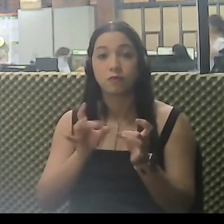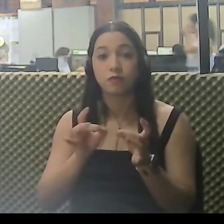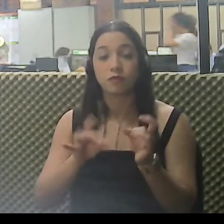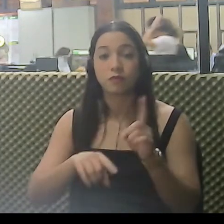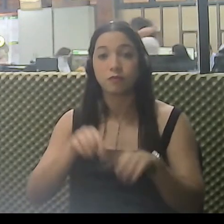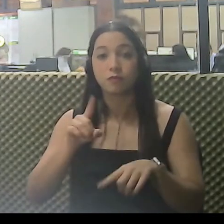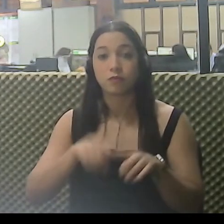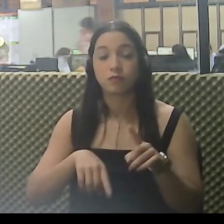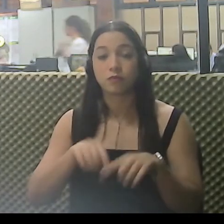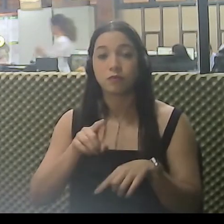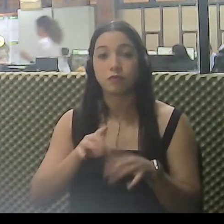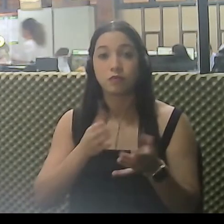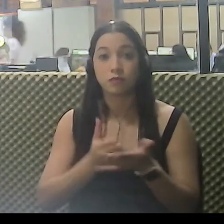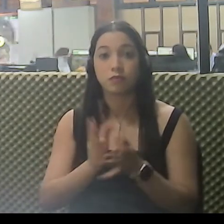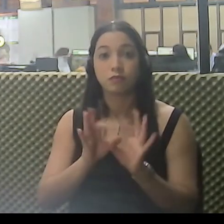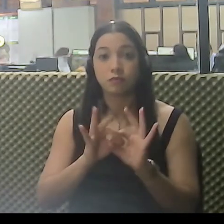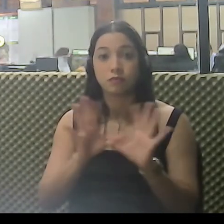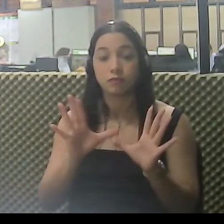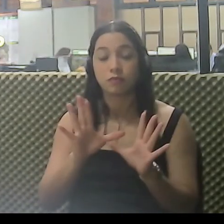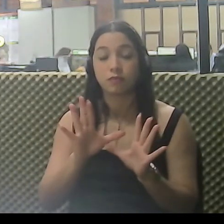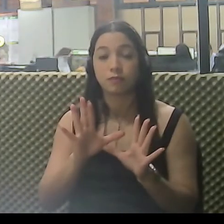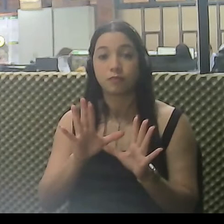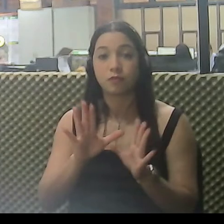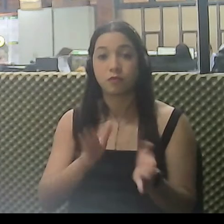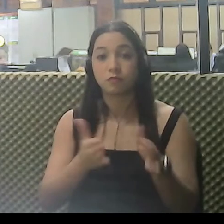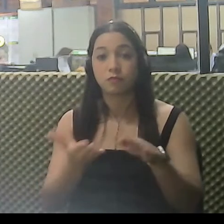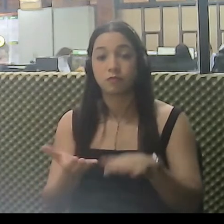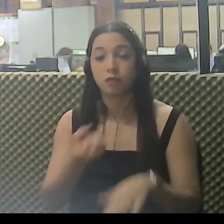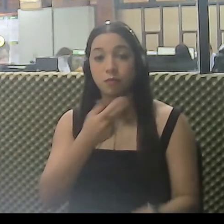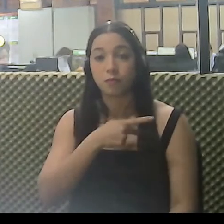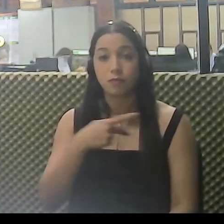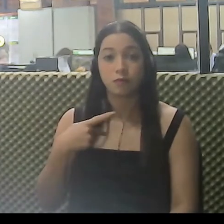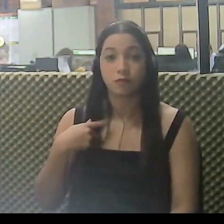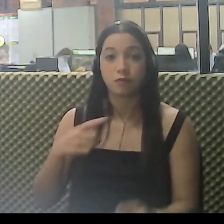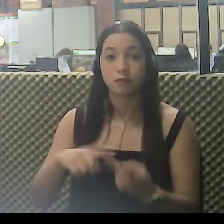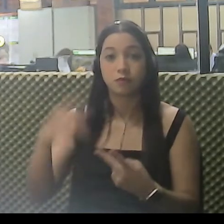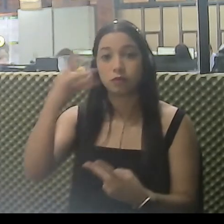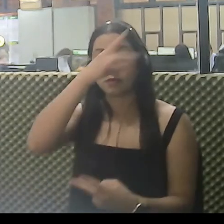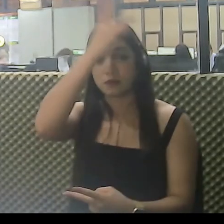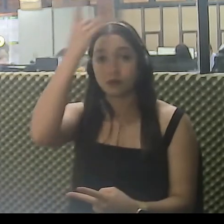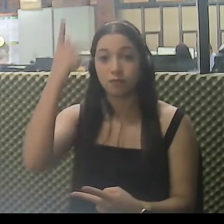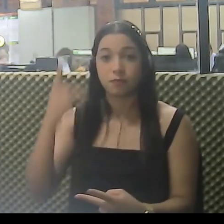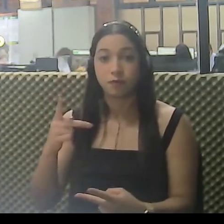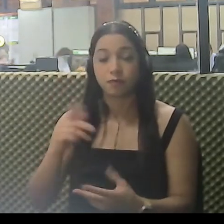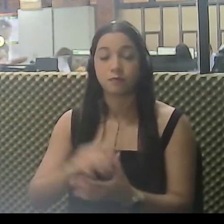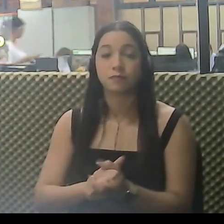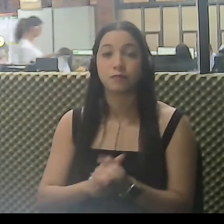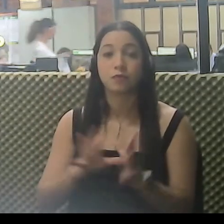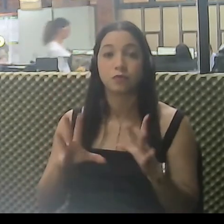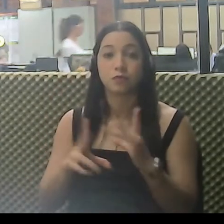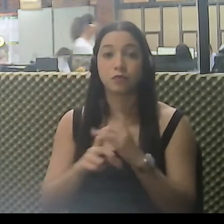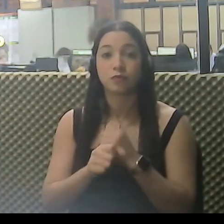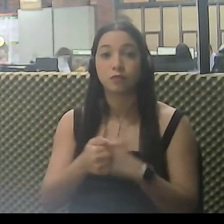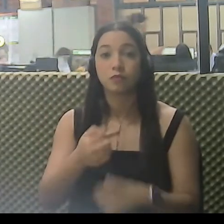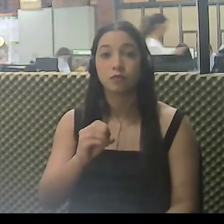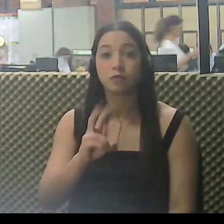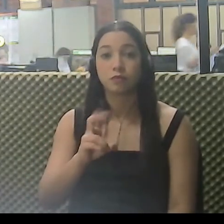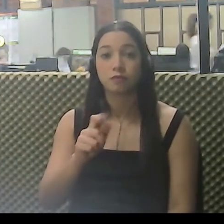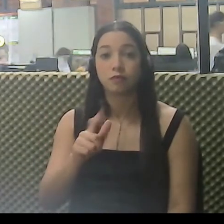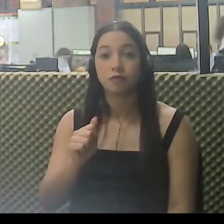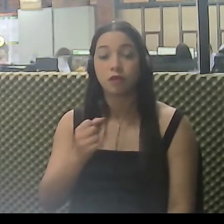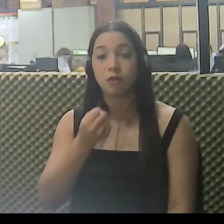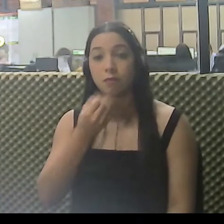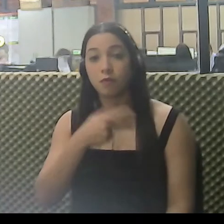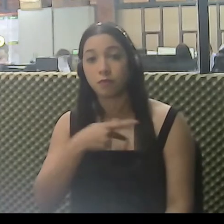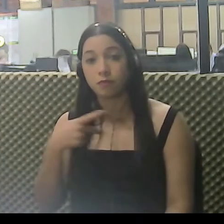produtos. Desses produtos autorizados lá no cemitério Bom Pastor e no São Pedro. São ao todo 70 vagas para o Bom